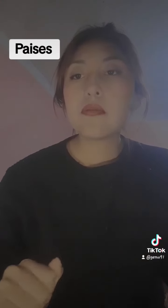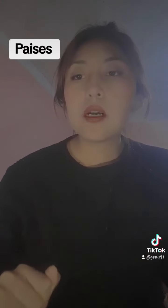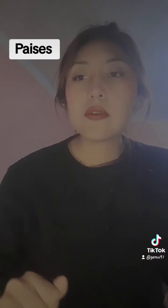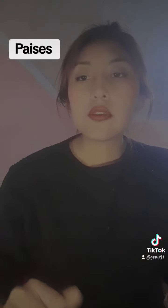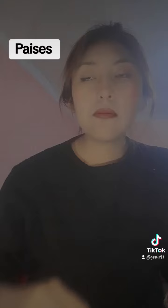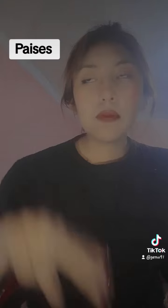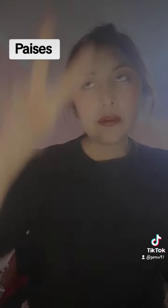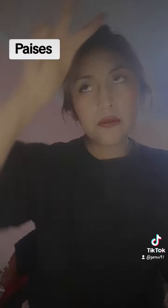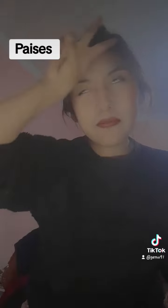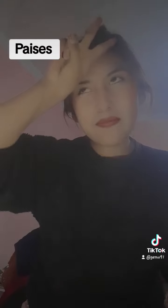Vamos con Perú.